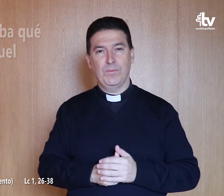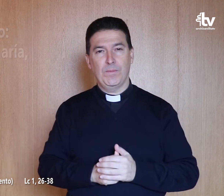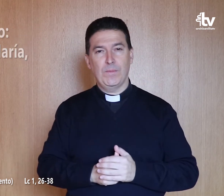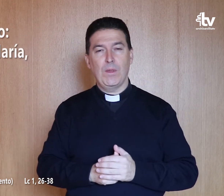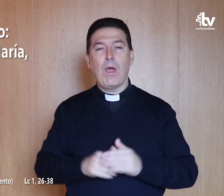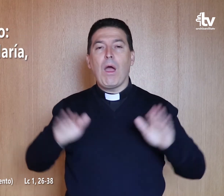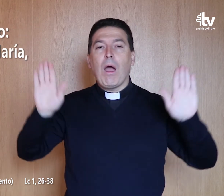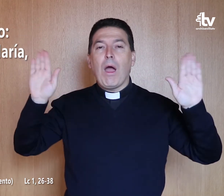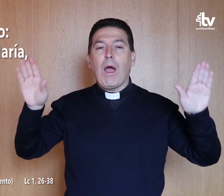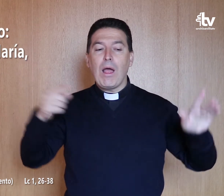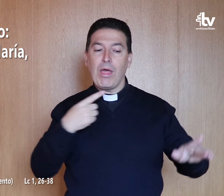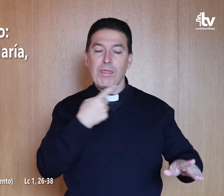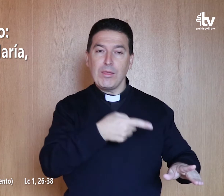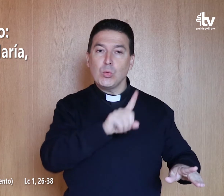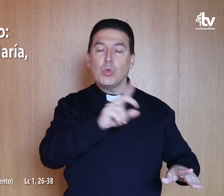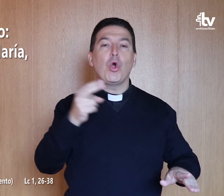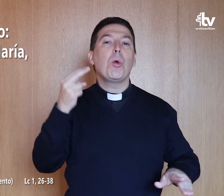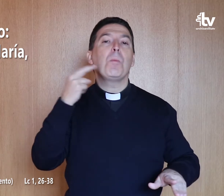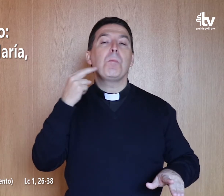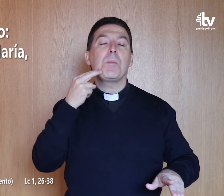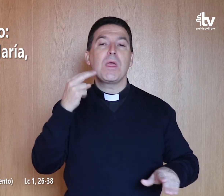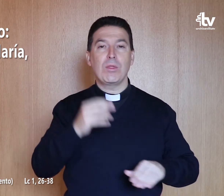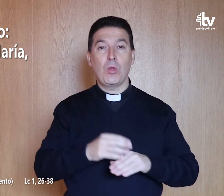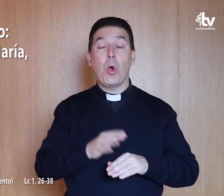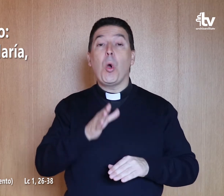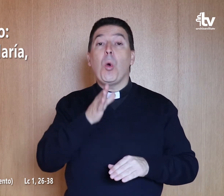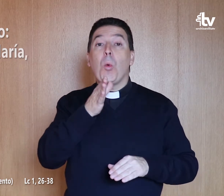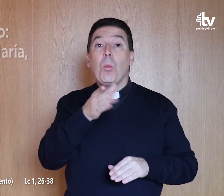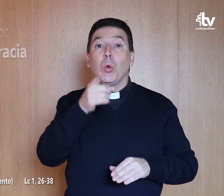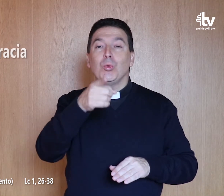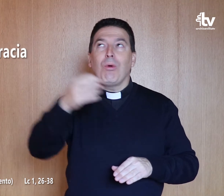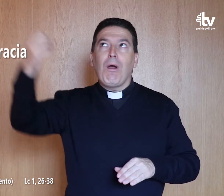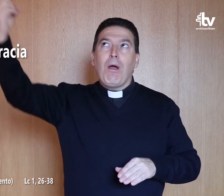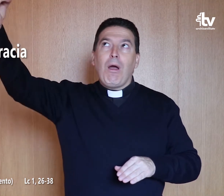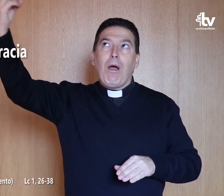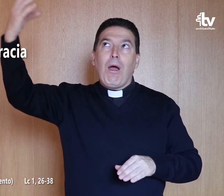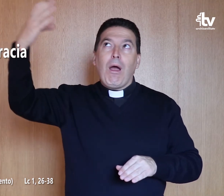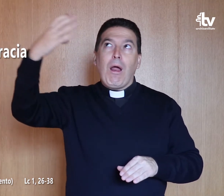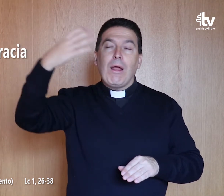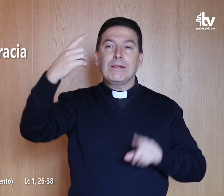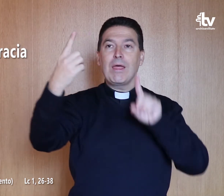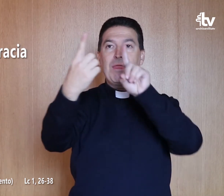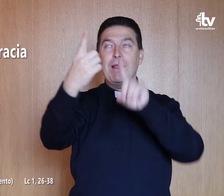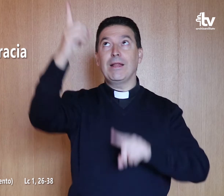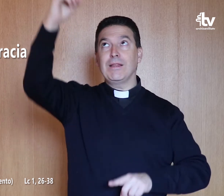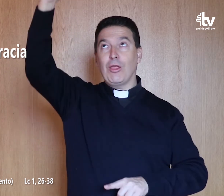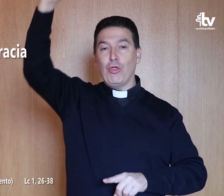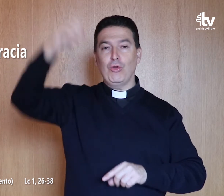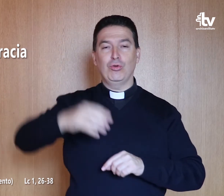El ángel le dijo, No temas, María, porque has encontrado gracia ante Dios.